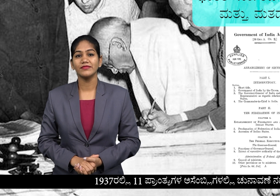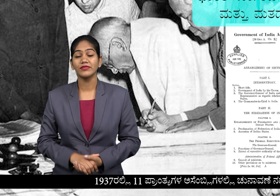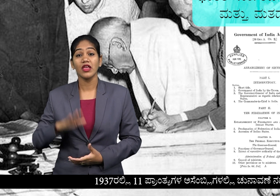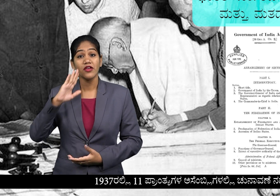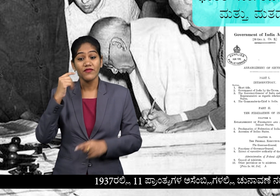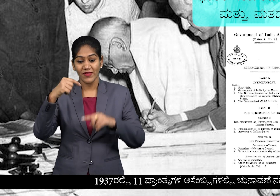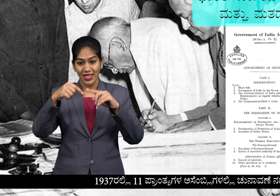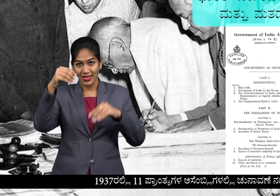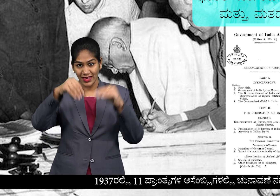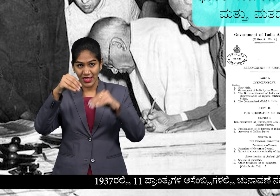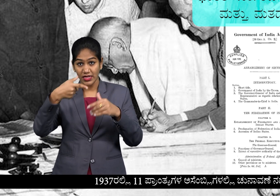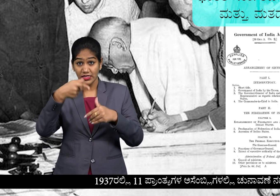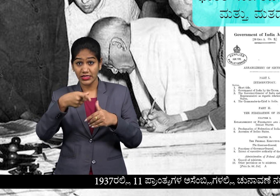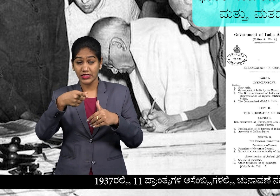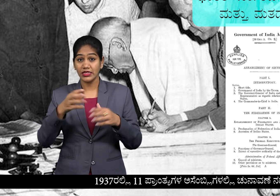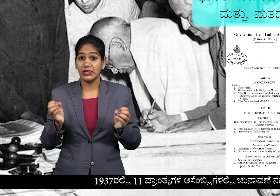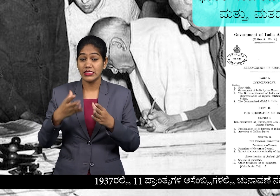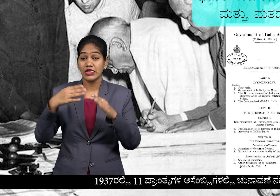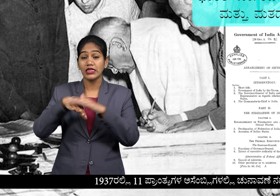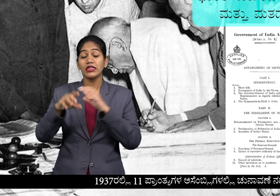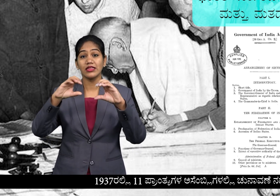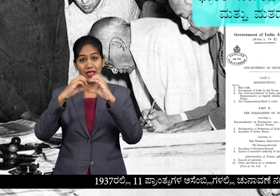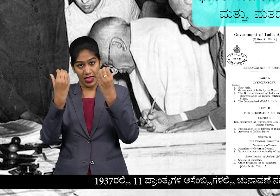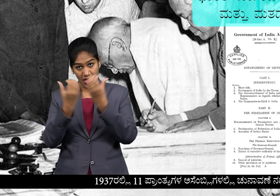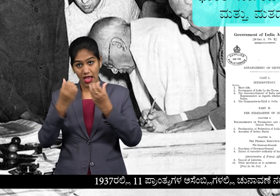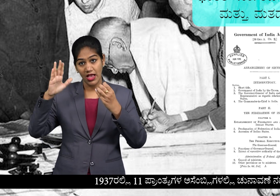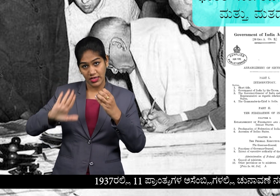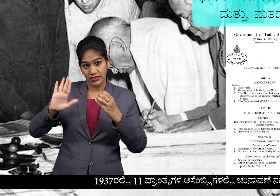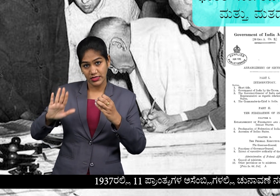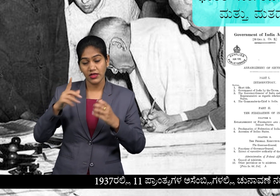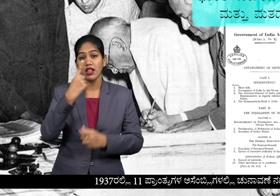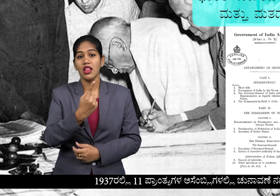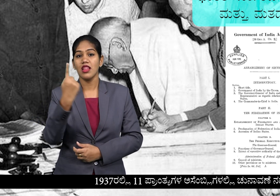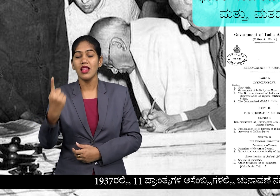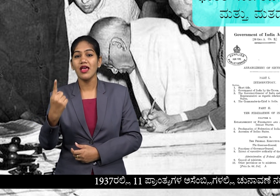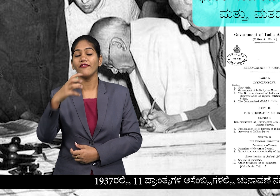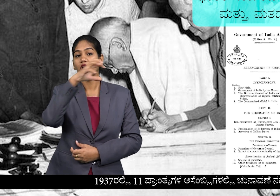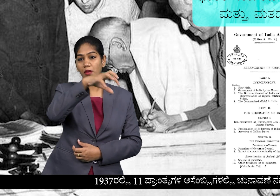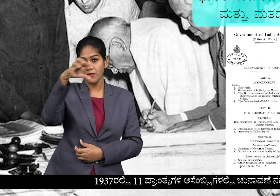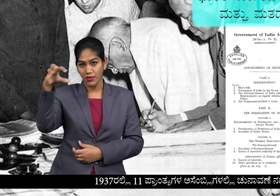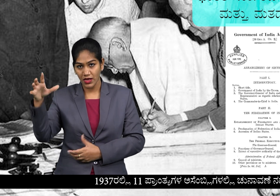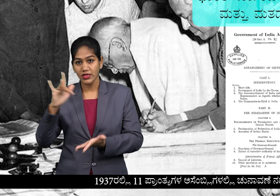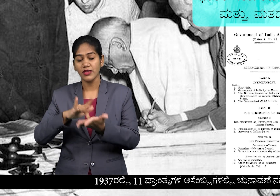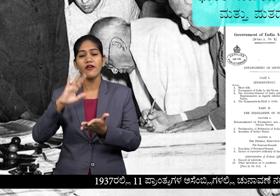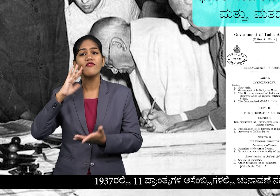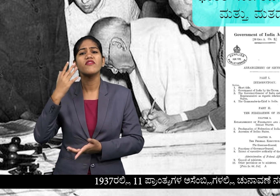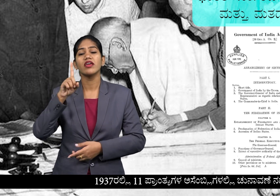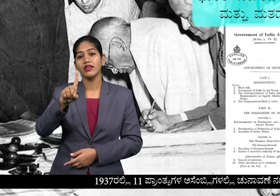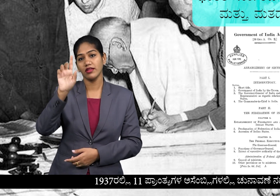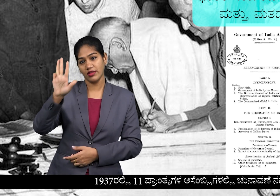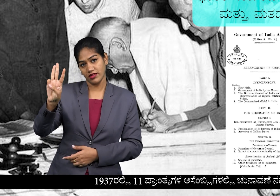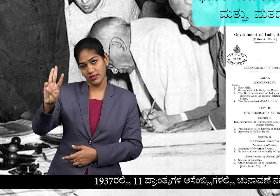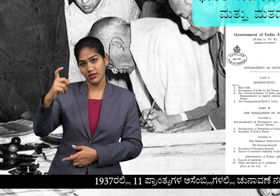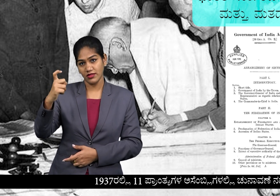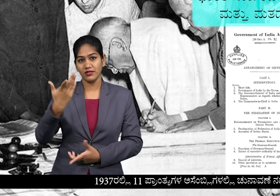ಸಾವಿರದ 1937ರಲ್ಲಿ 11 ಪ್ರಾಂತ್ಯಗಳ ಅಸೆಂಬ್ಲಿಗಳಲ್ಲಿ ಚುನಾವಣೆಗಳು ನಡೆದಾಗ